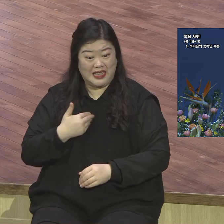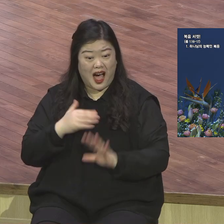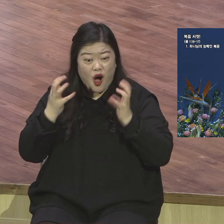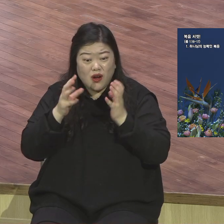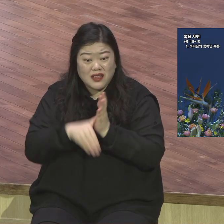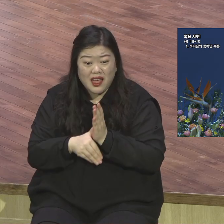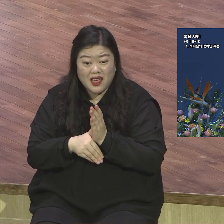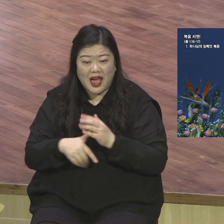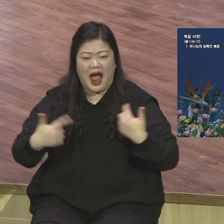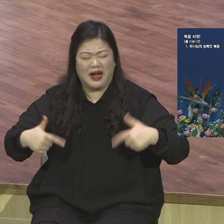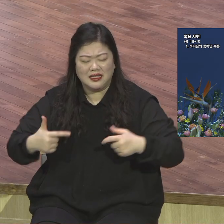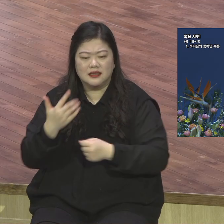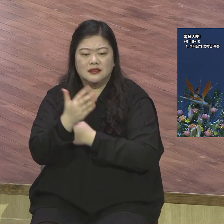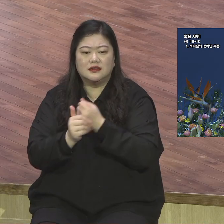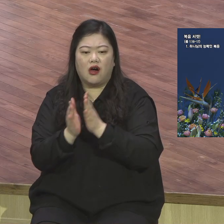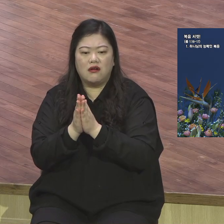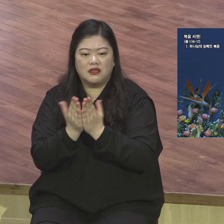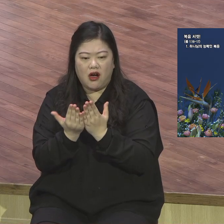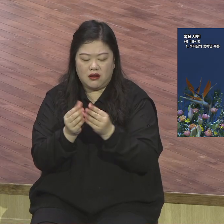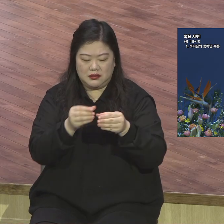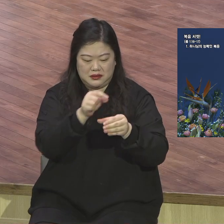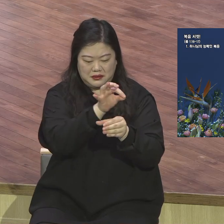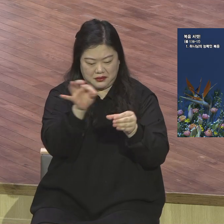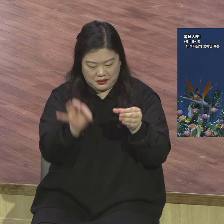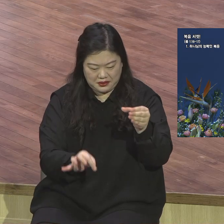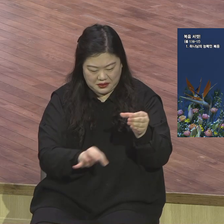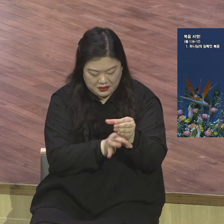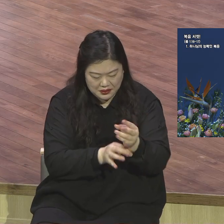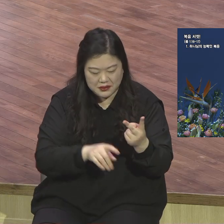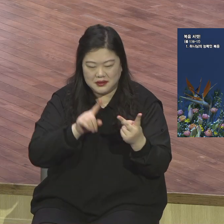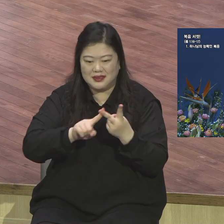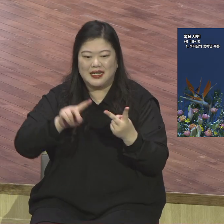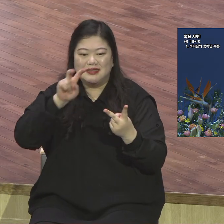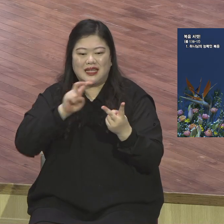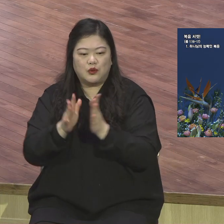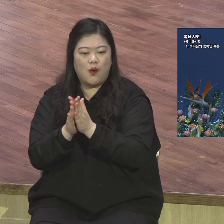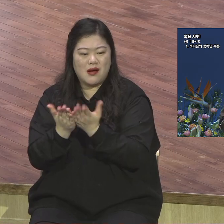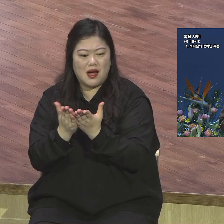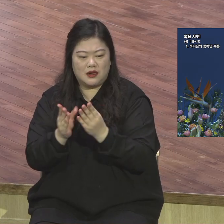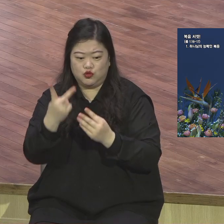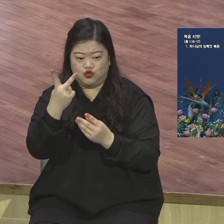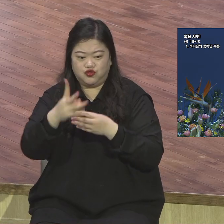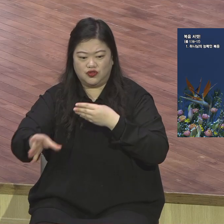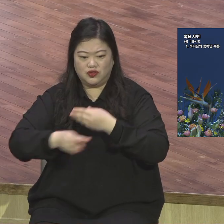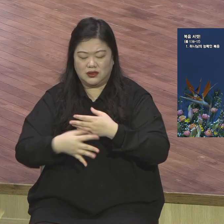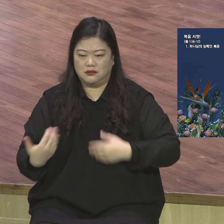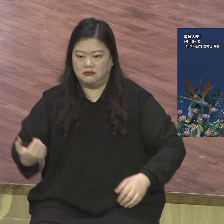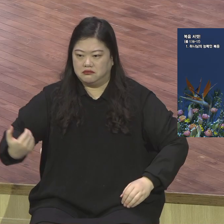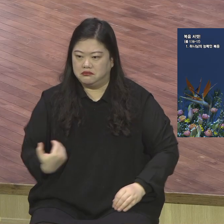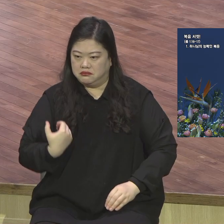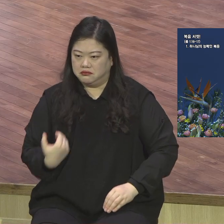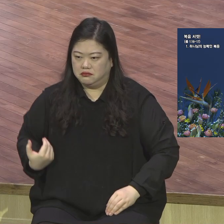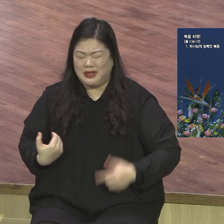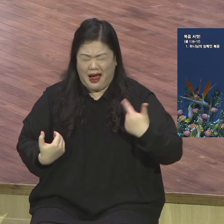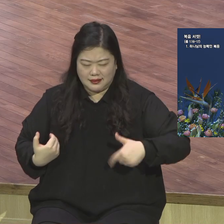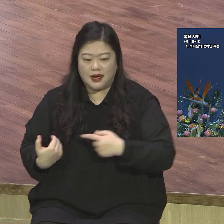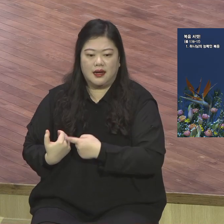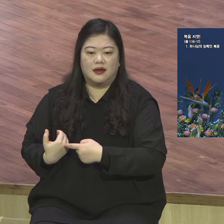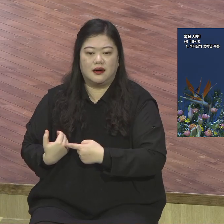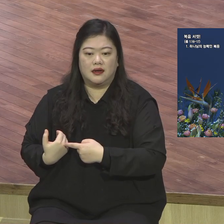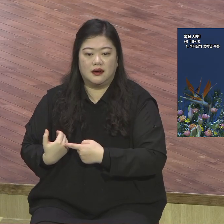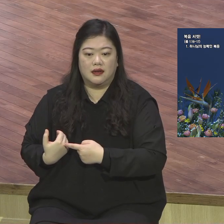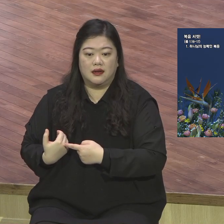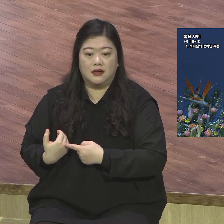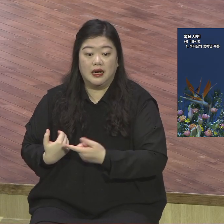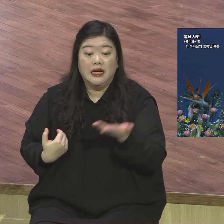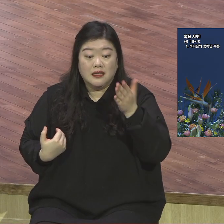없겠지만 성경 찬송은 반드시 들고 다녔거든요. 다녔는데 이거를 숨겨놓고 막 숨겨가 다니는 사람들